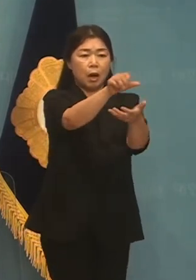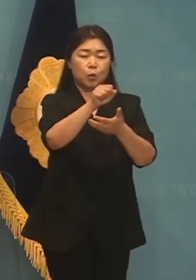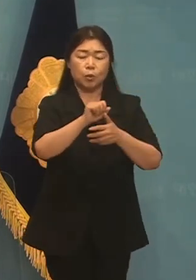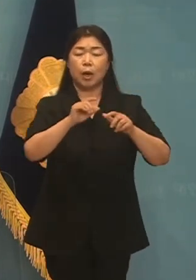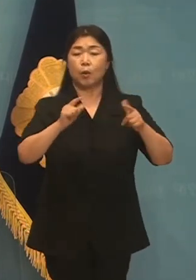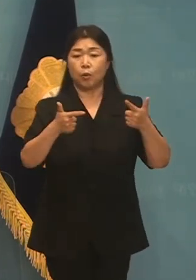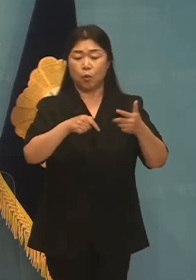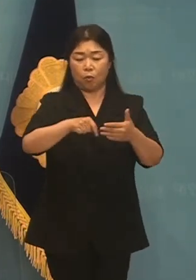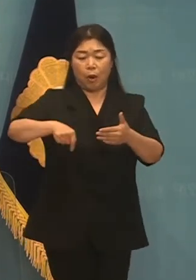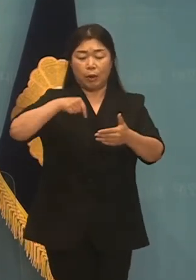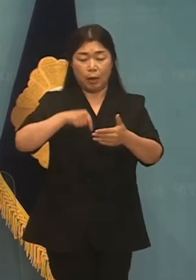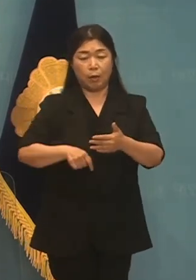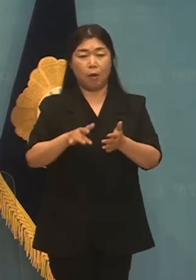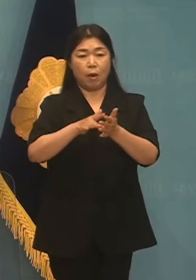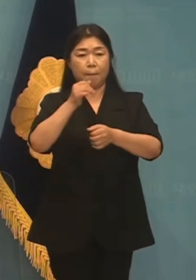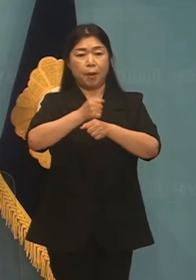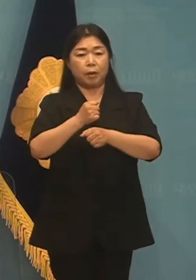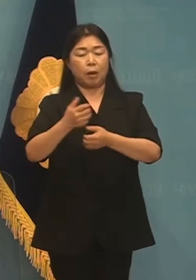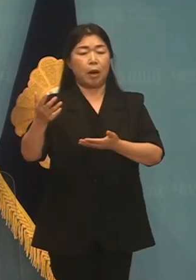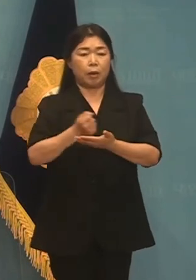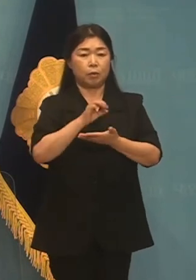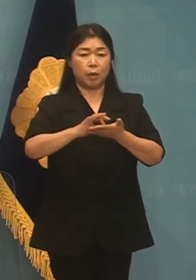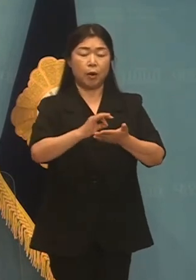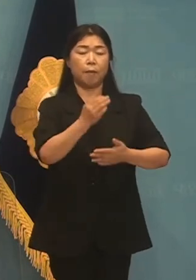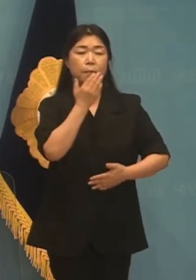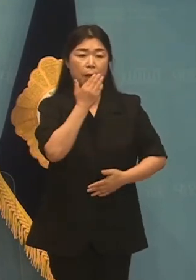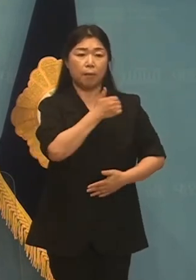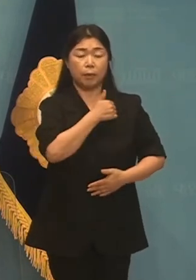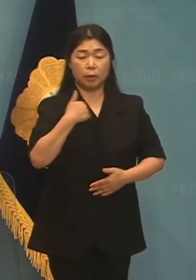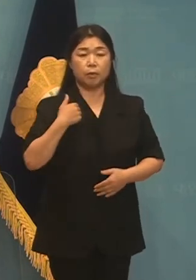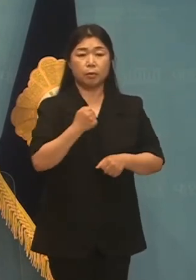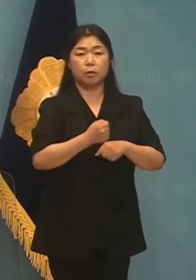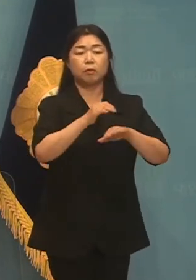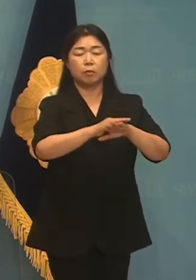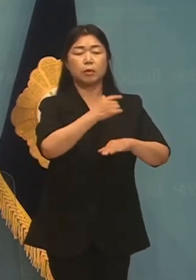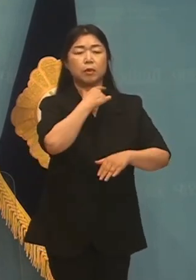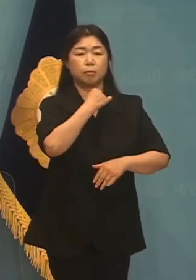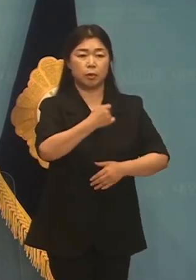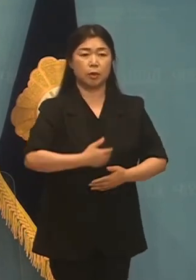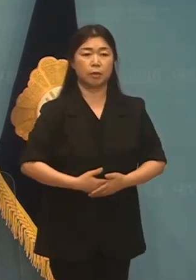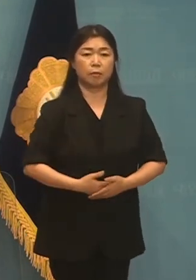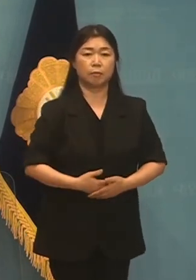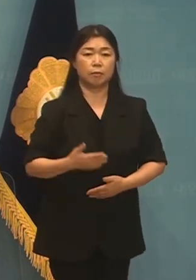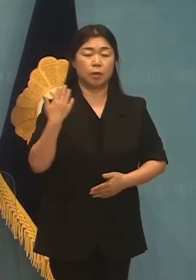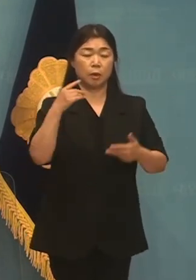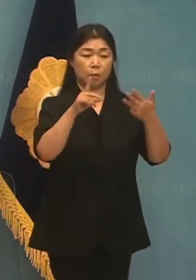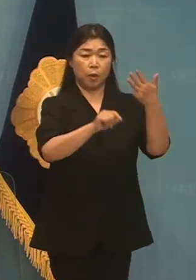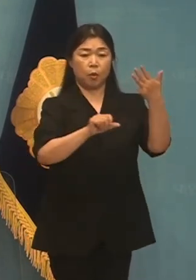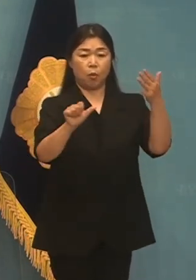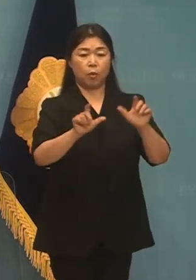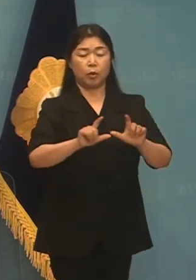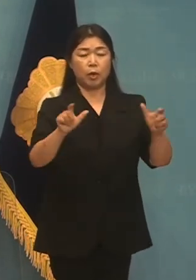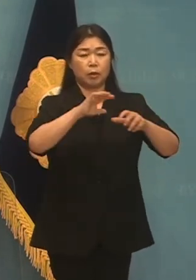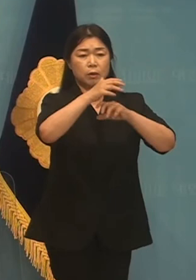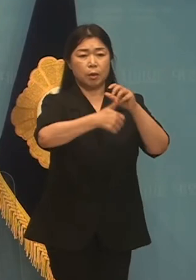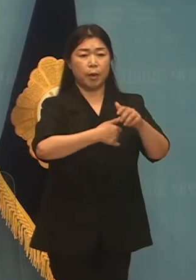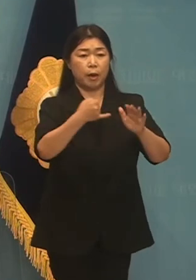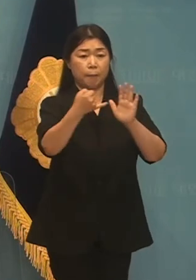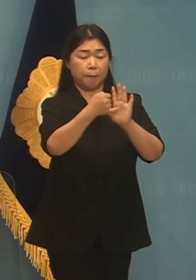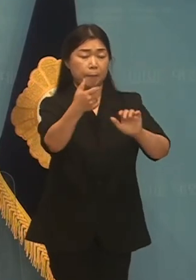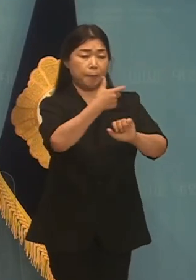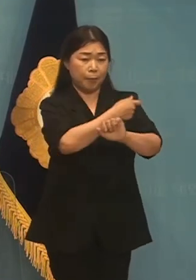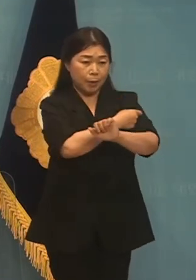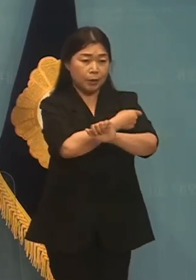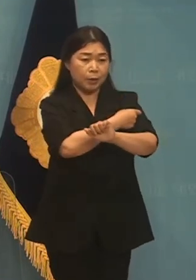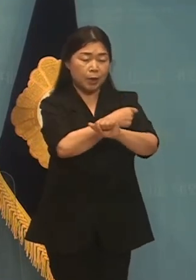백신 수급을 이루어낼 수 있을 것입니다. 지난 5일 정부는 글로벌 백신 허브화